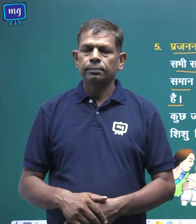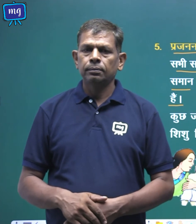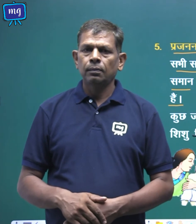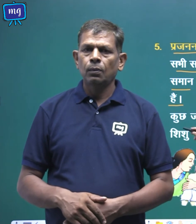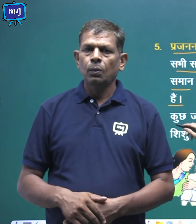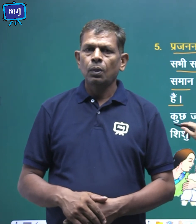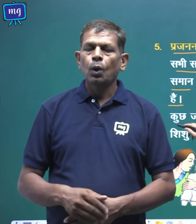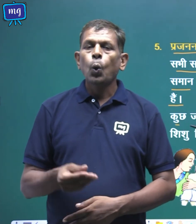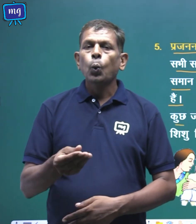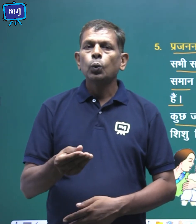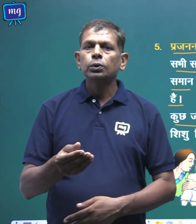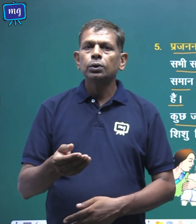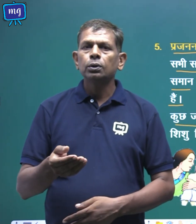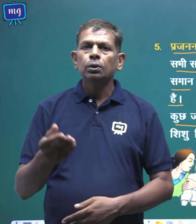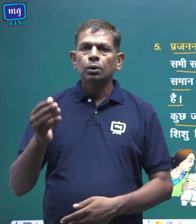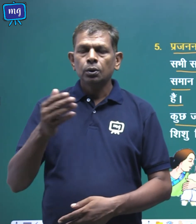कुछ जंतु